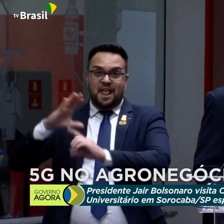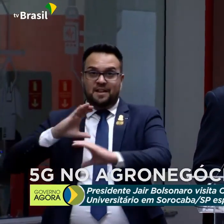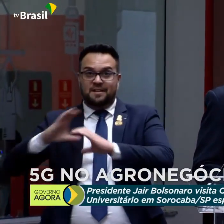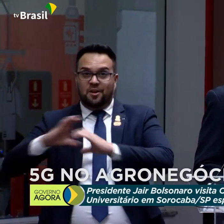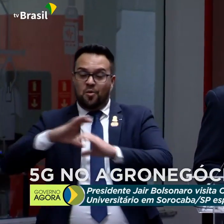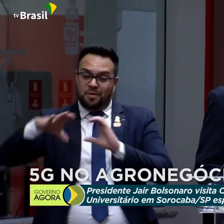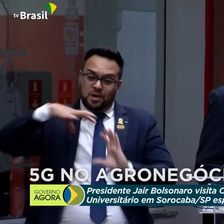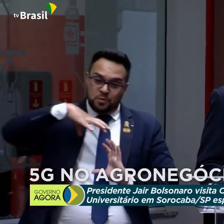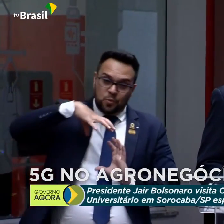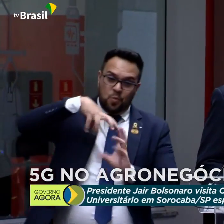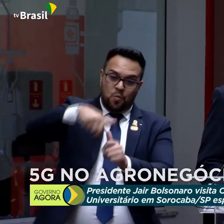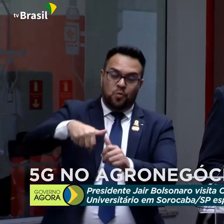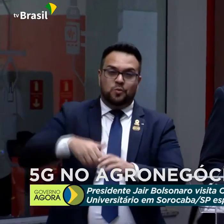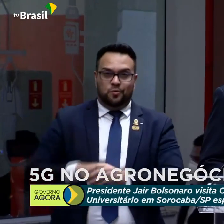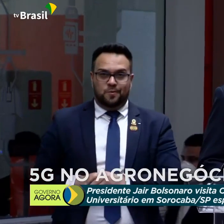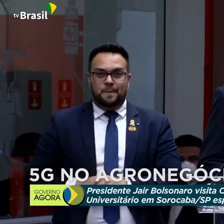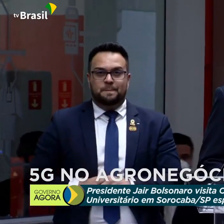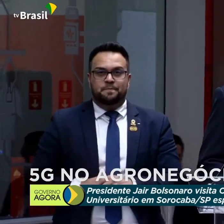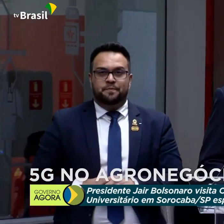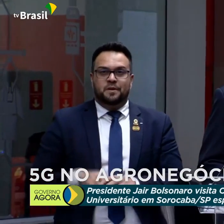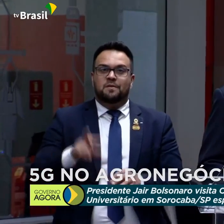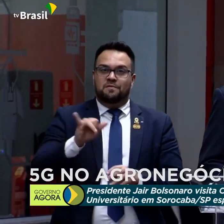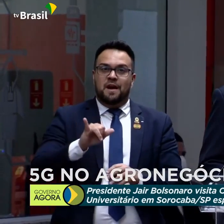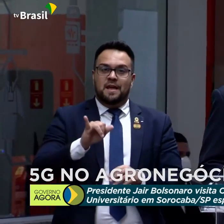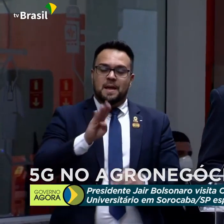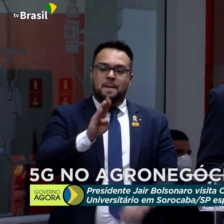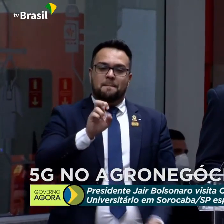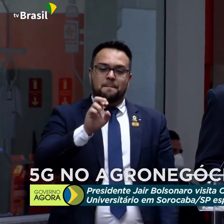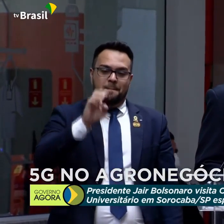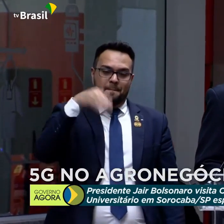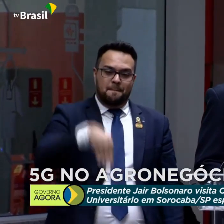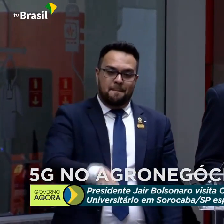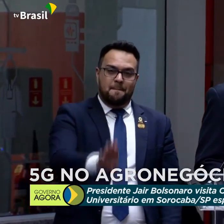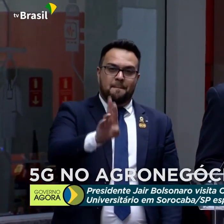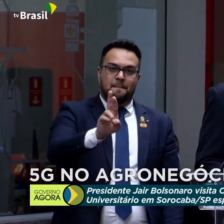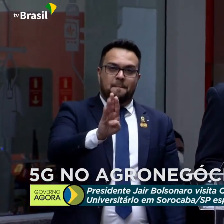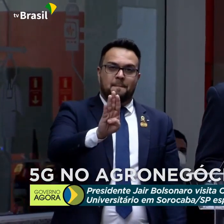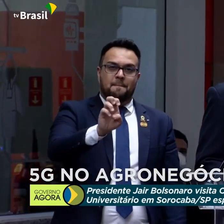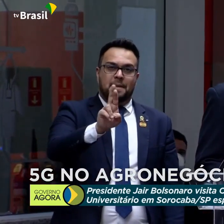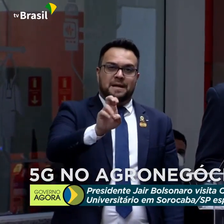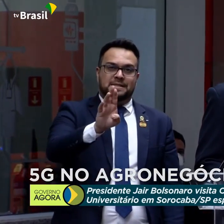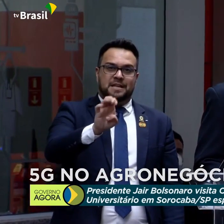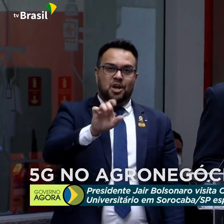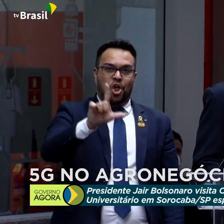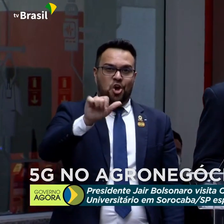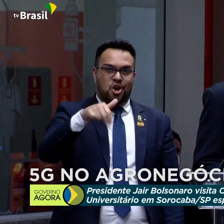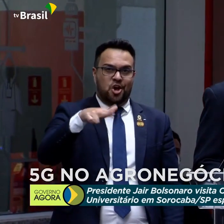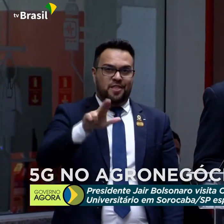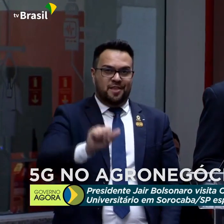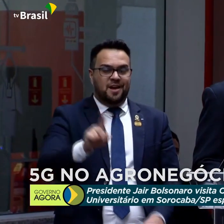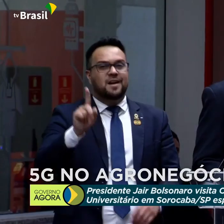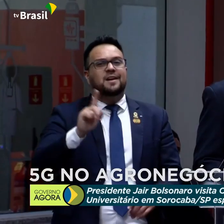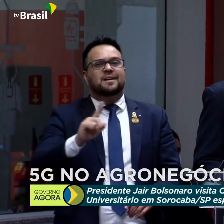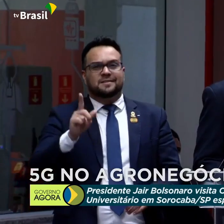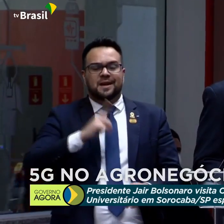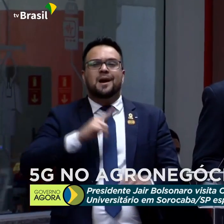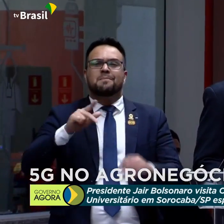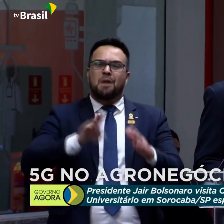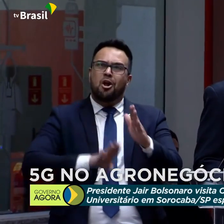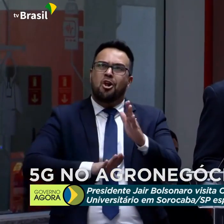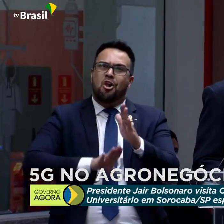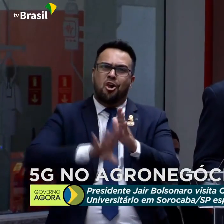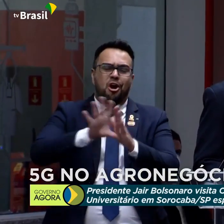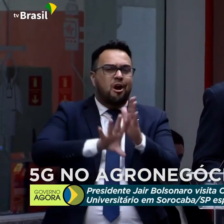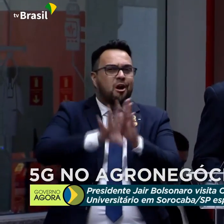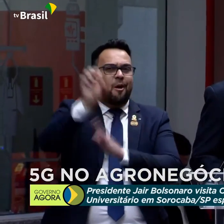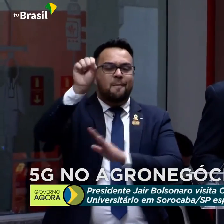do mundo, acontecerá em Barcelona. E nós estamos, com certeza, à frente de vários países do mundo e